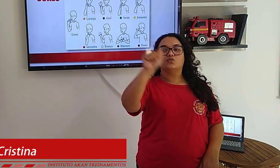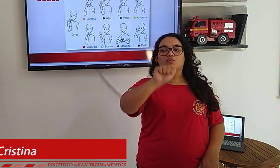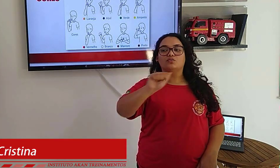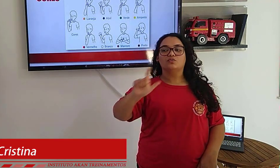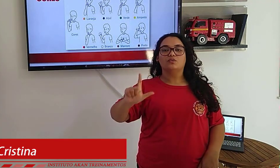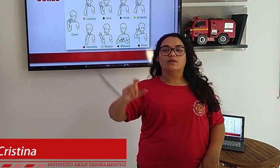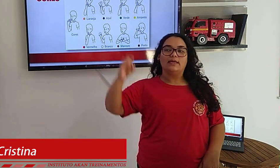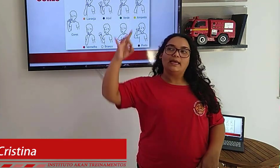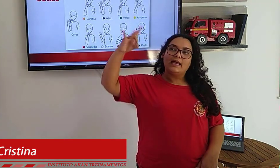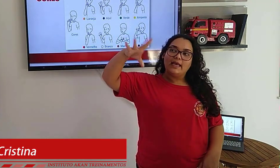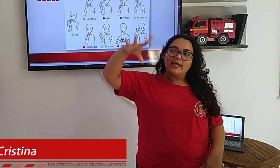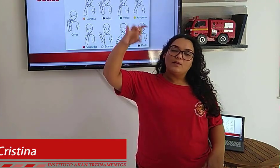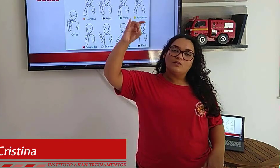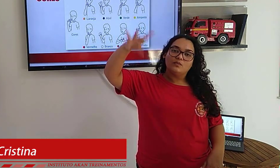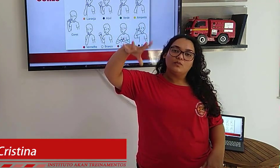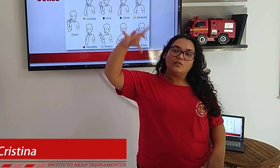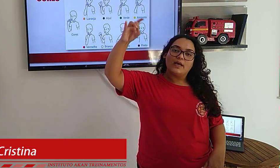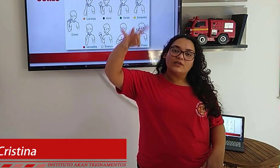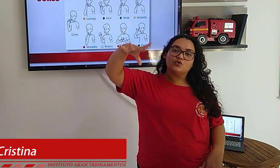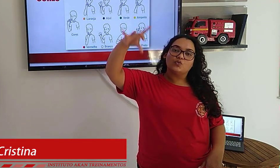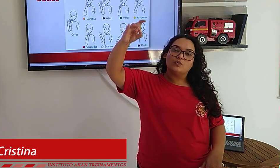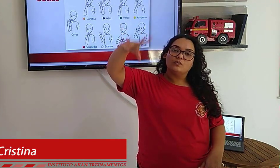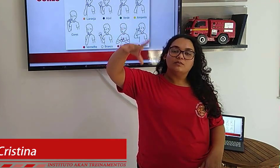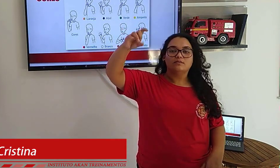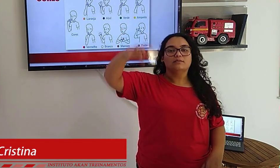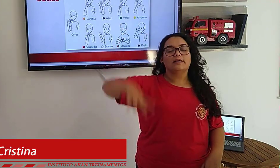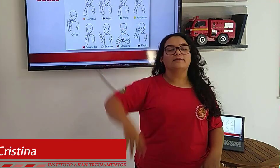azul é azul, tá?